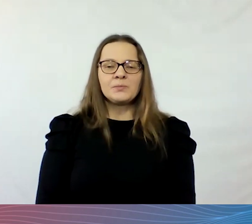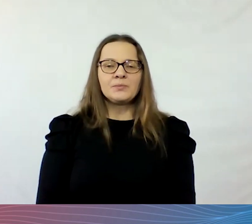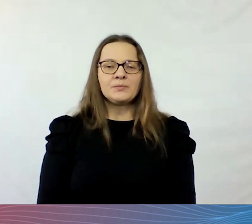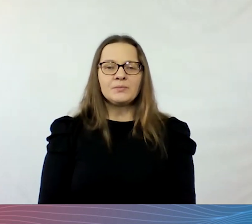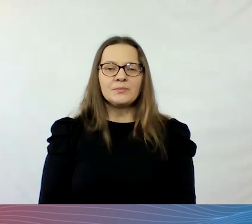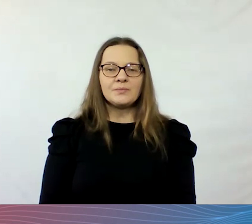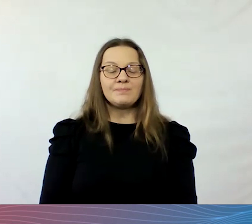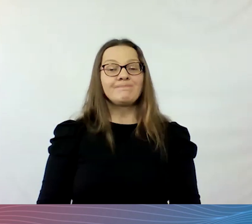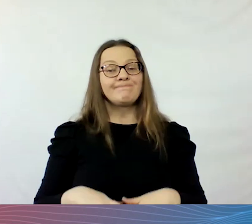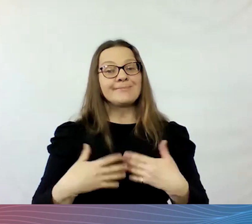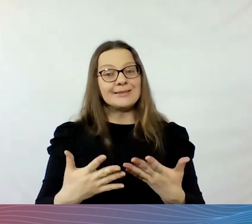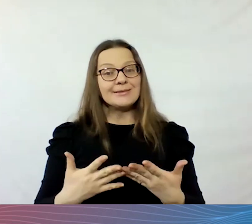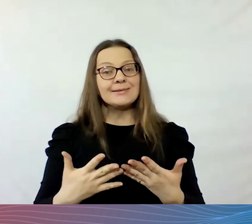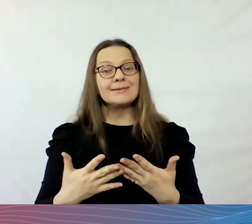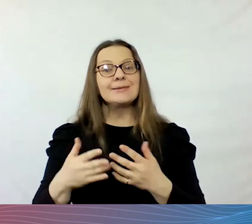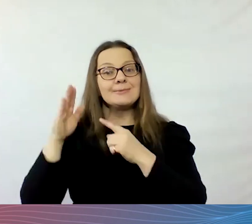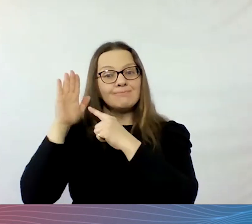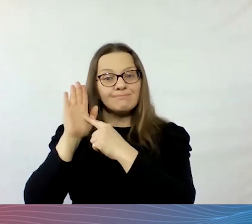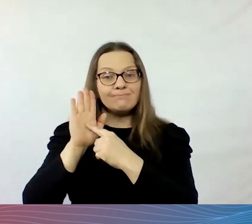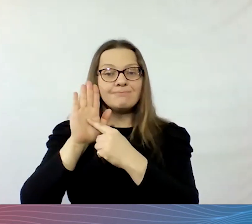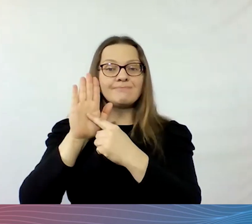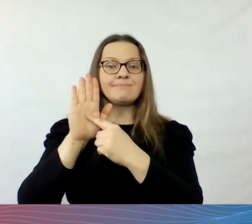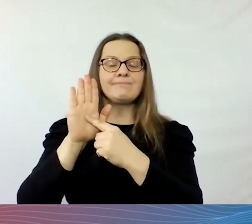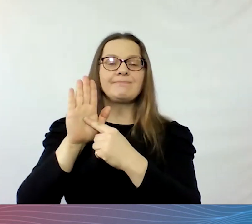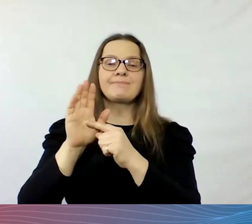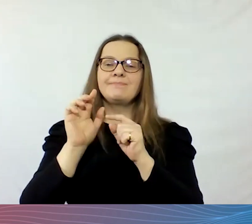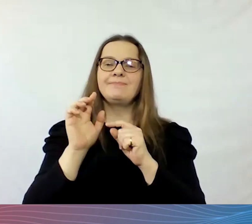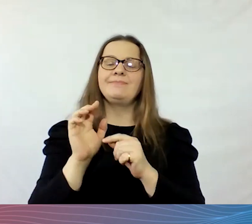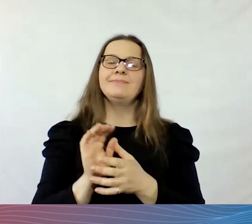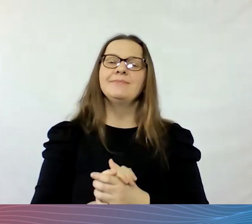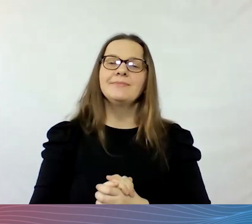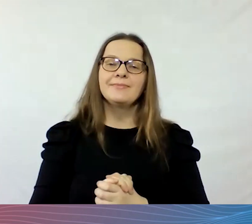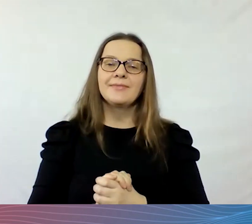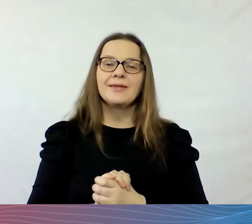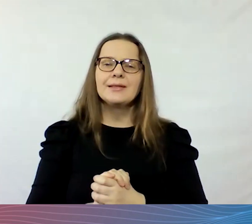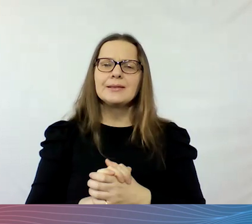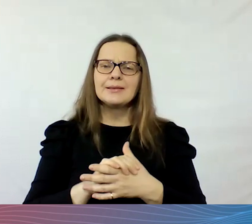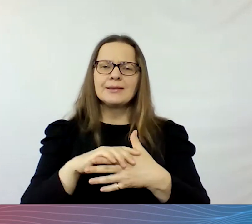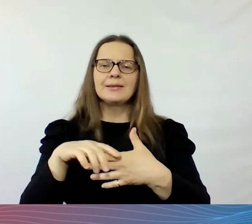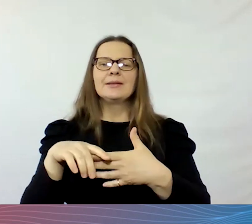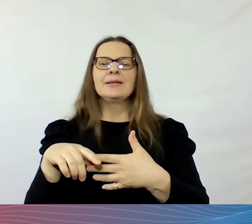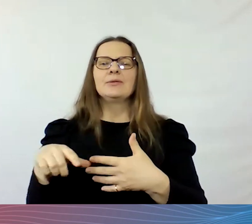Bom, antes de revelar isso, vamos lá. Vamos falar do corpo, tá?